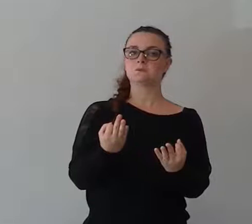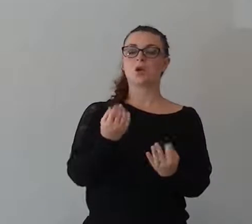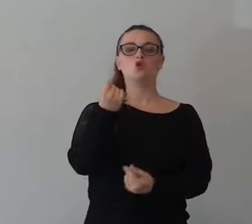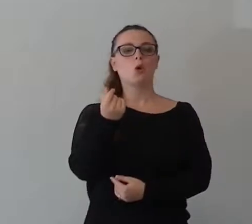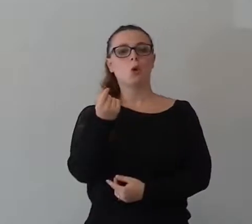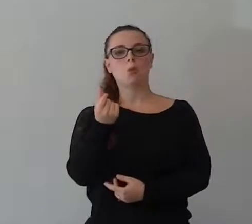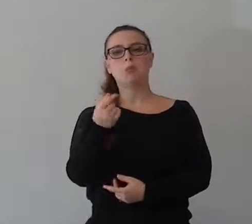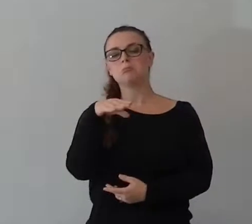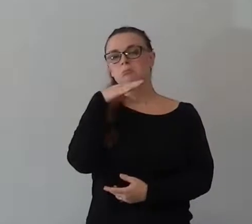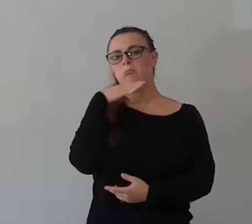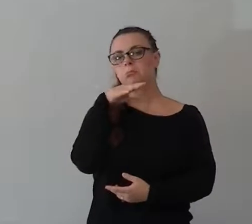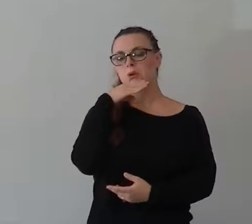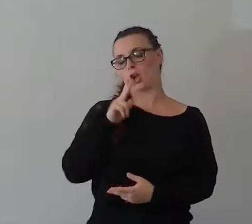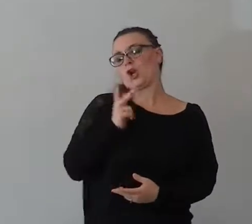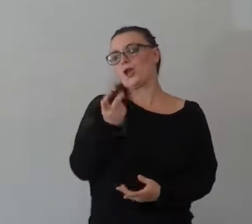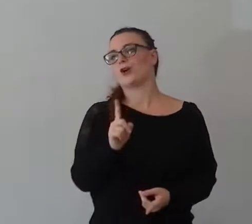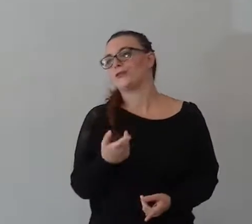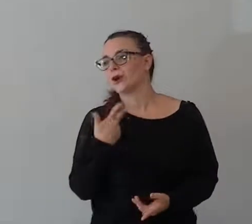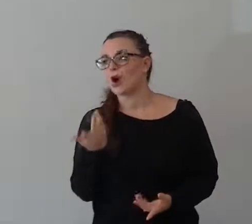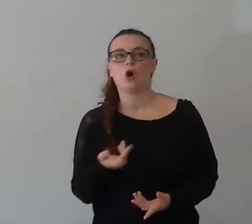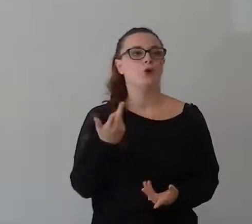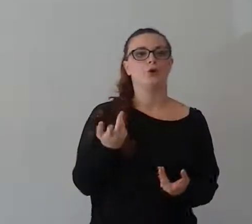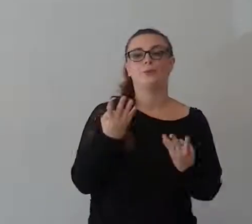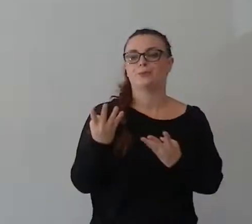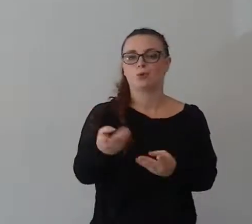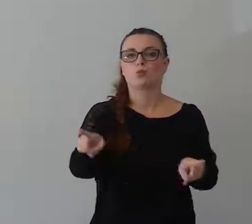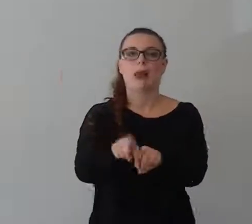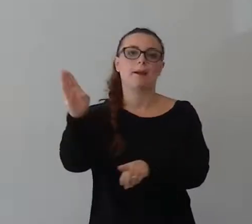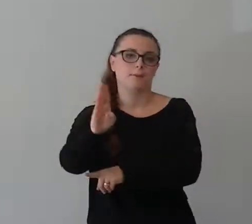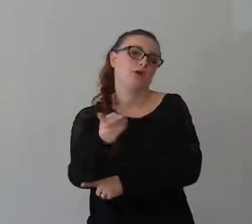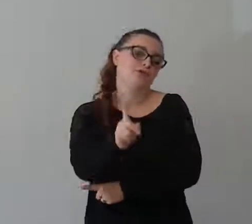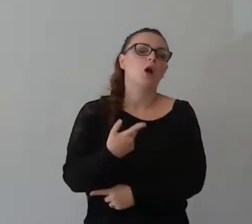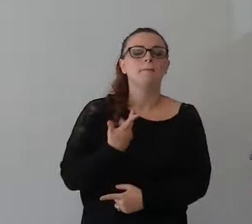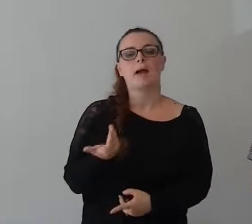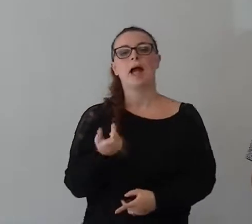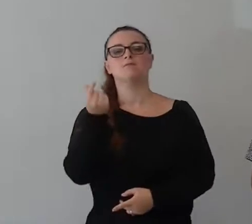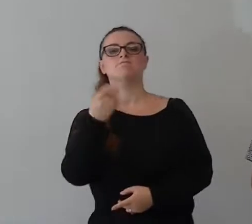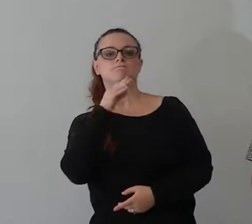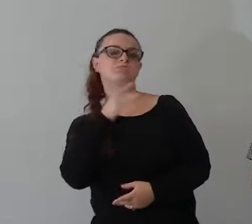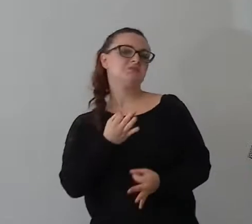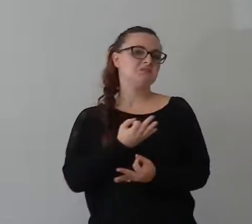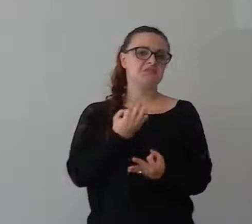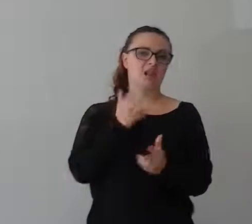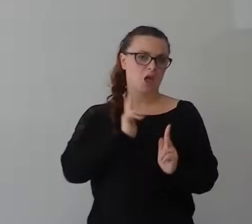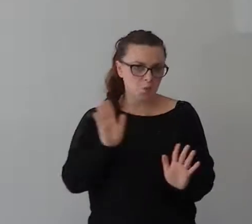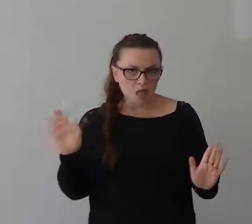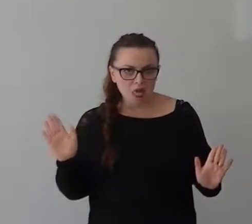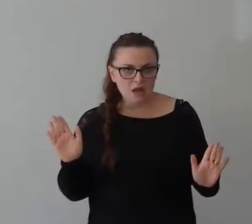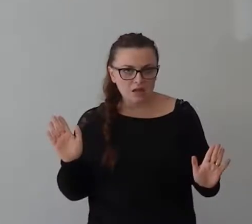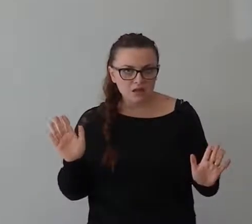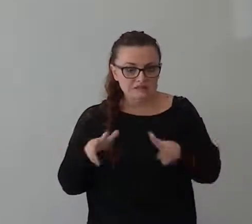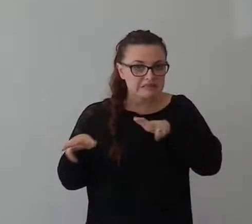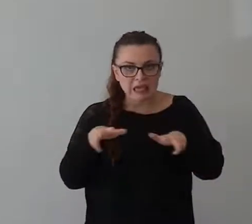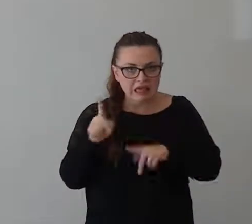dico ricchezze, non dico a livello di proprietà di terreno boat, ma una situazione tranquilla, senza stress economici,